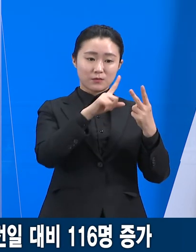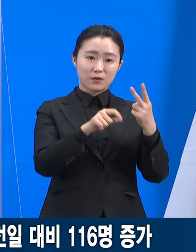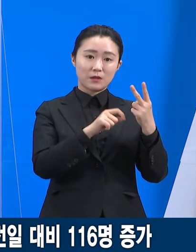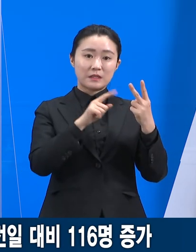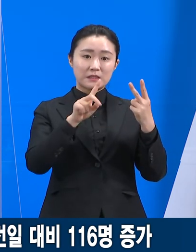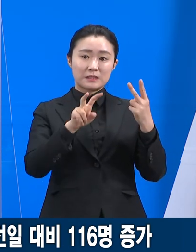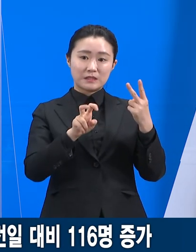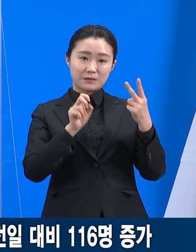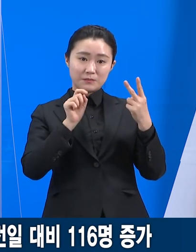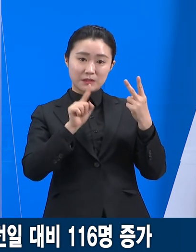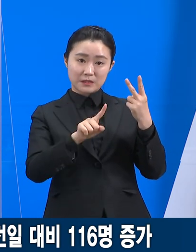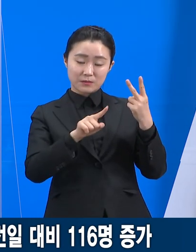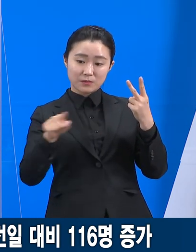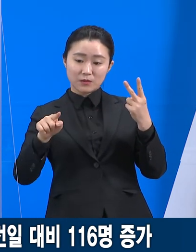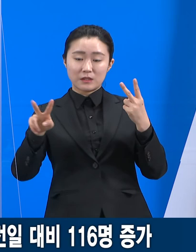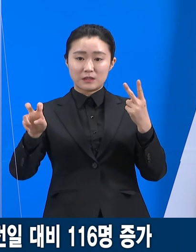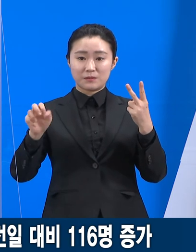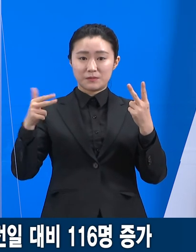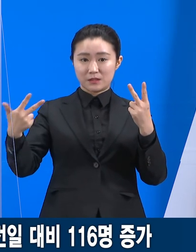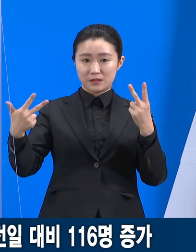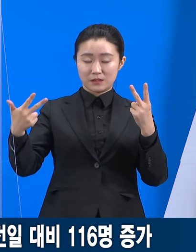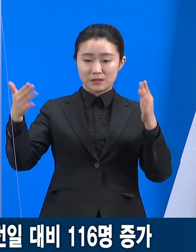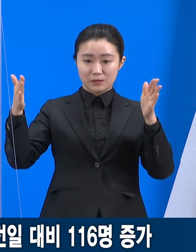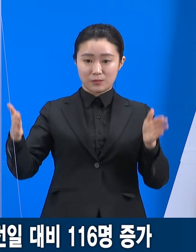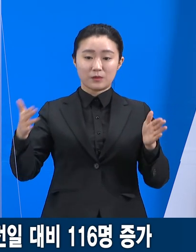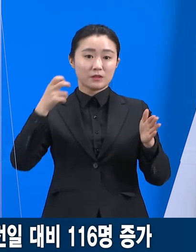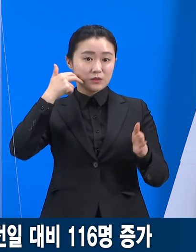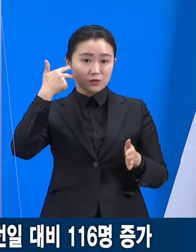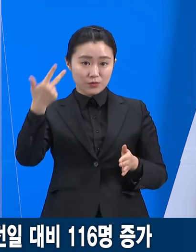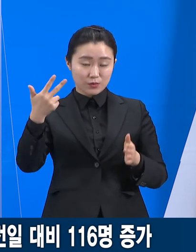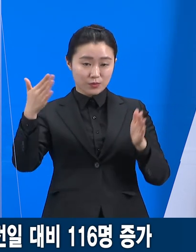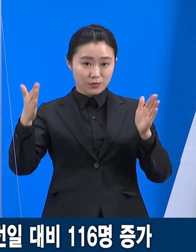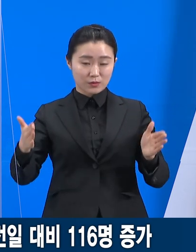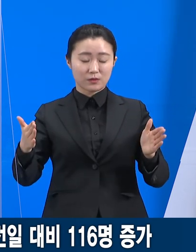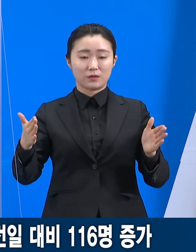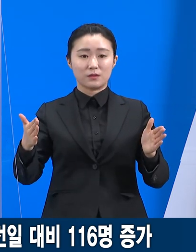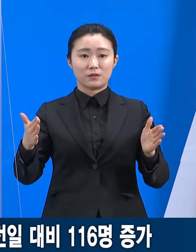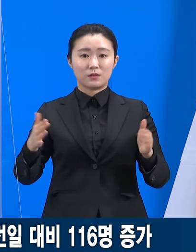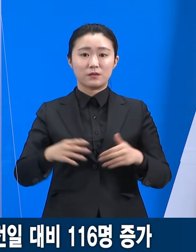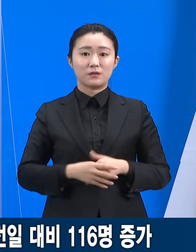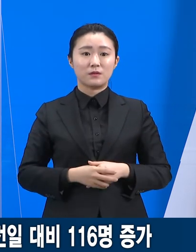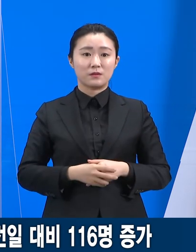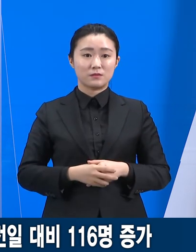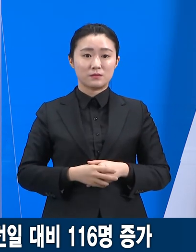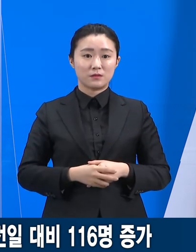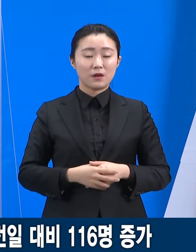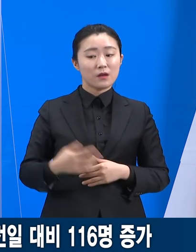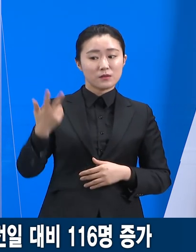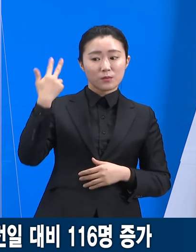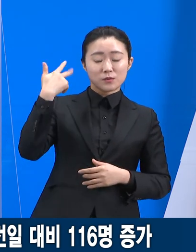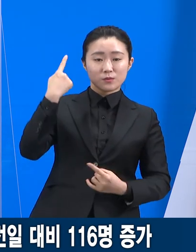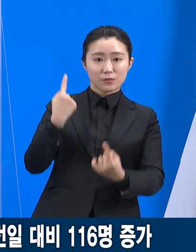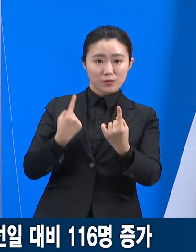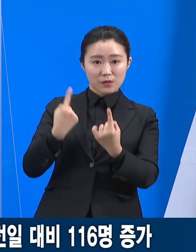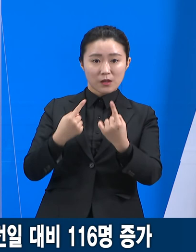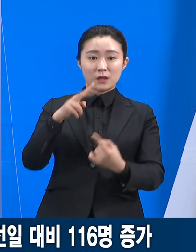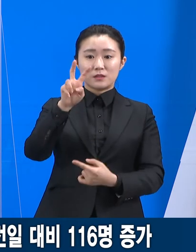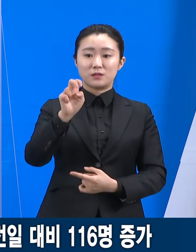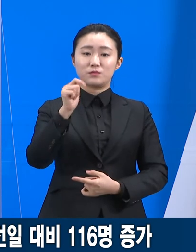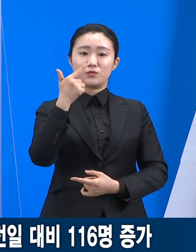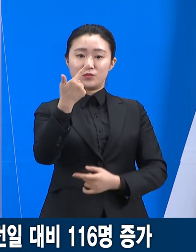27일까지 일주일간 일평균 확진자는 140명으로 전주 166명 대비